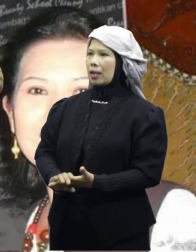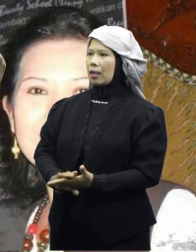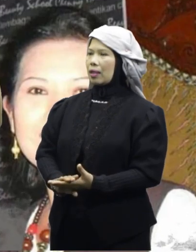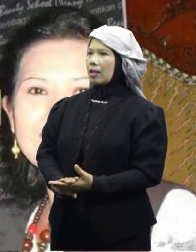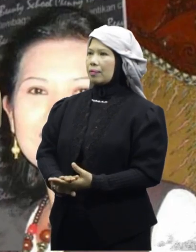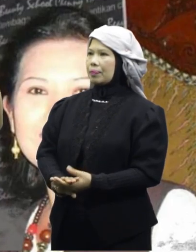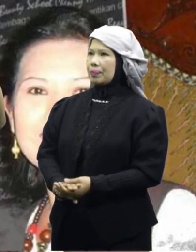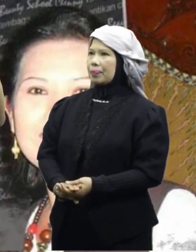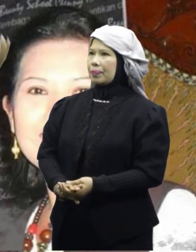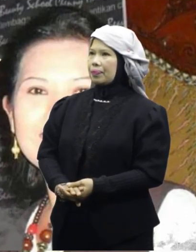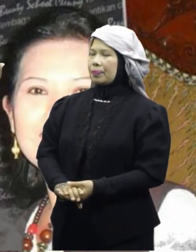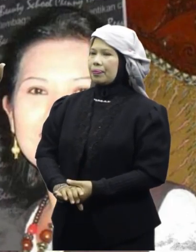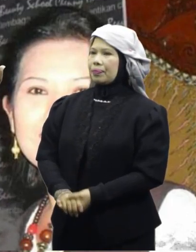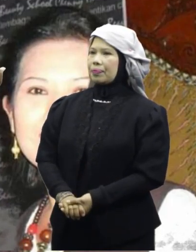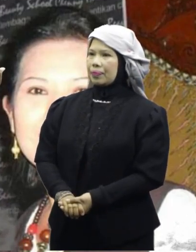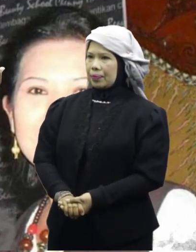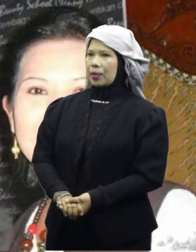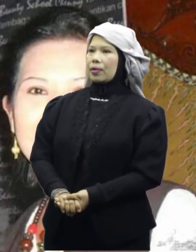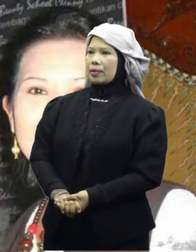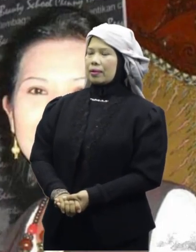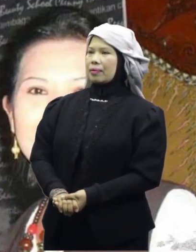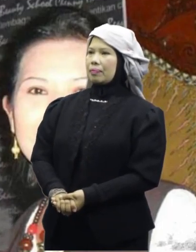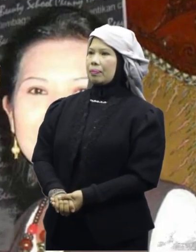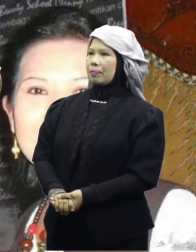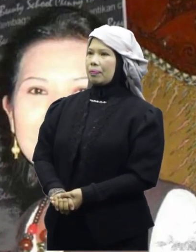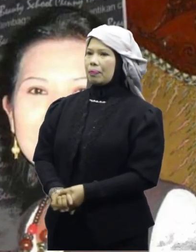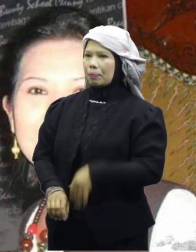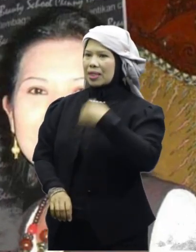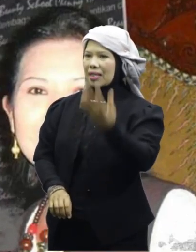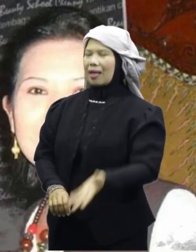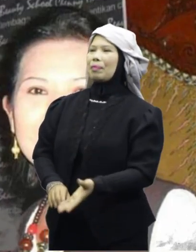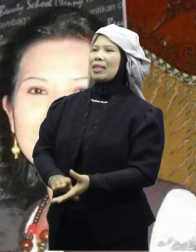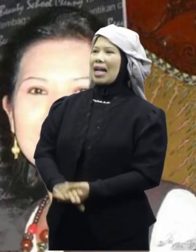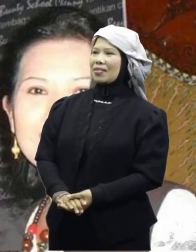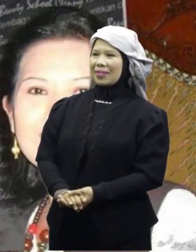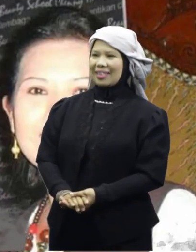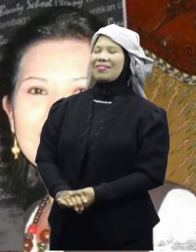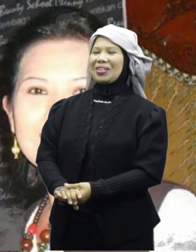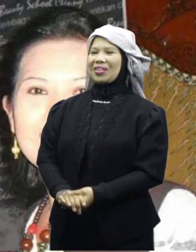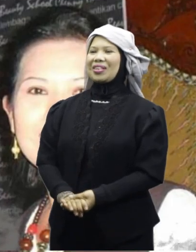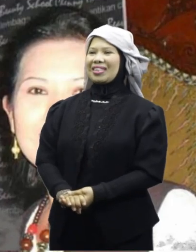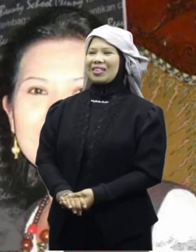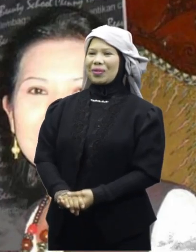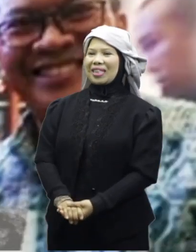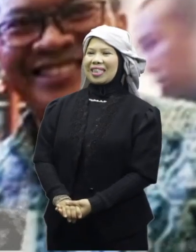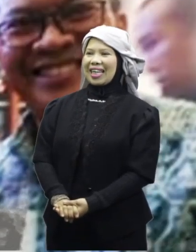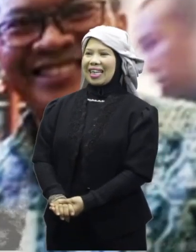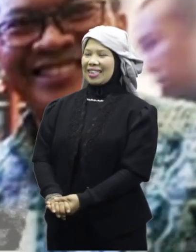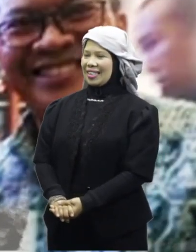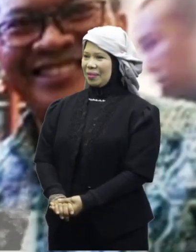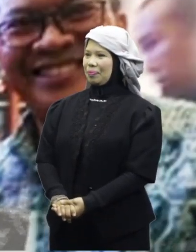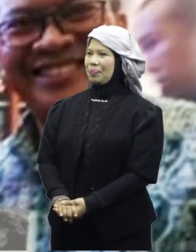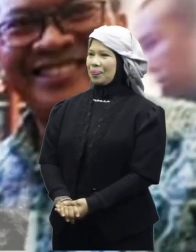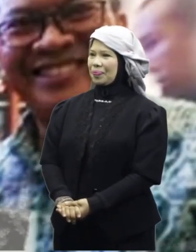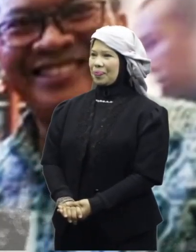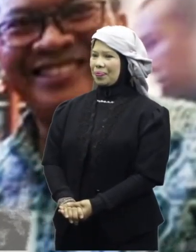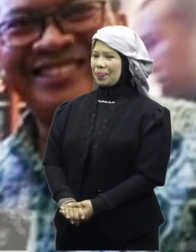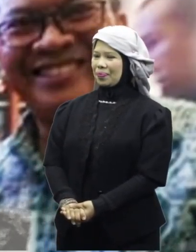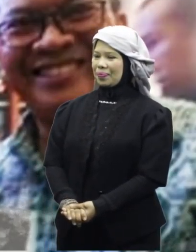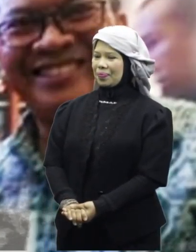salahnya, kita yang expert di sana, kita yang ahli di sana bisa memberikan edukasi kepada mereka supaya